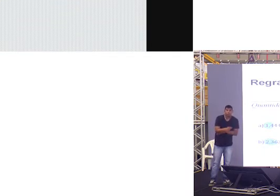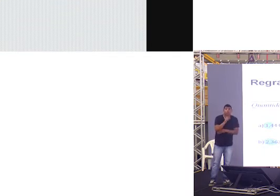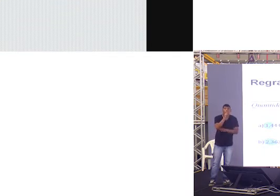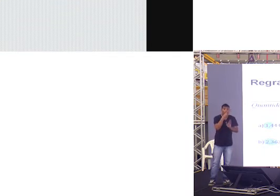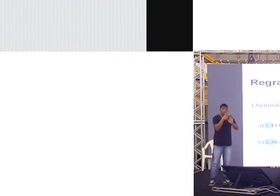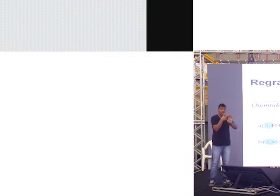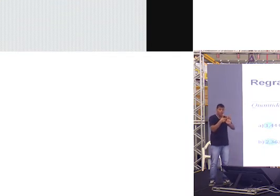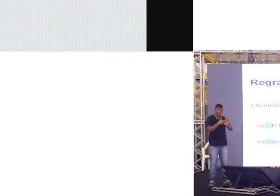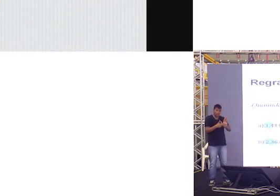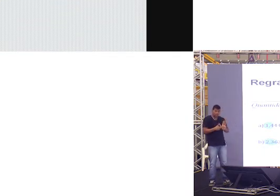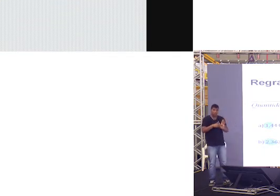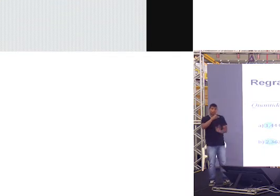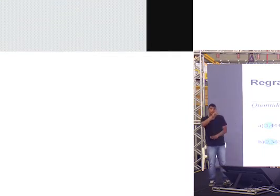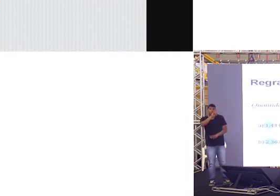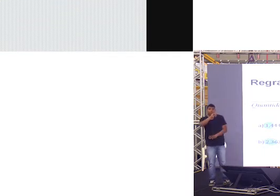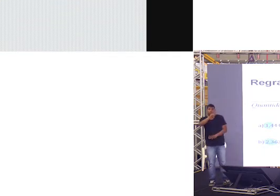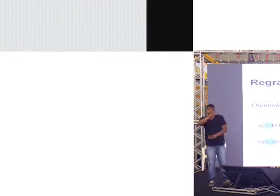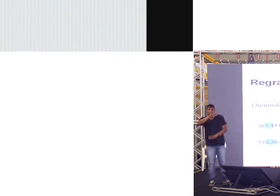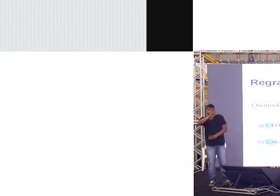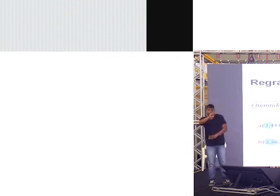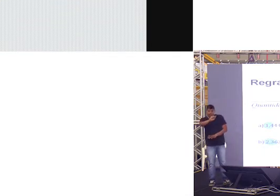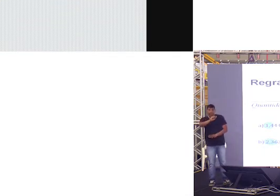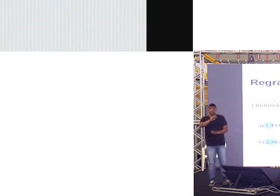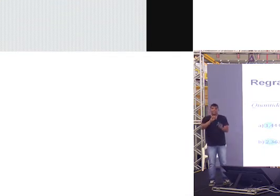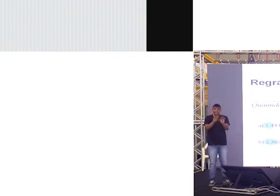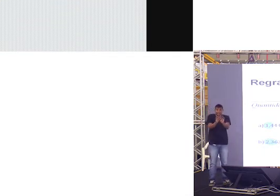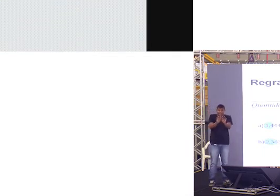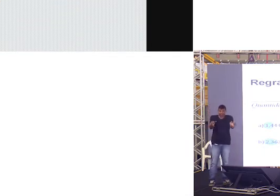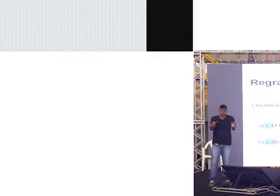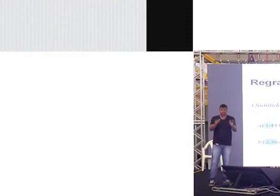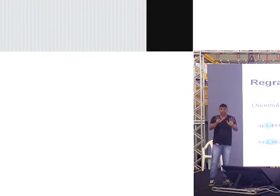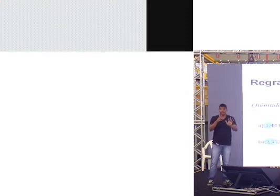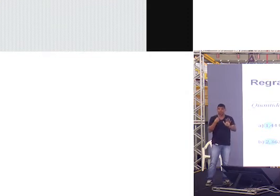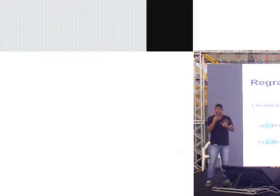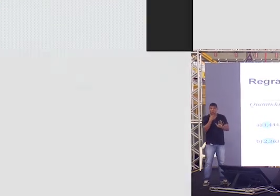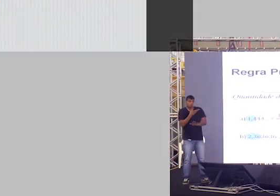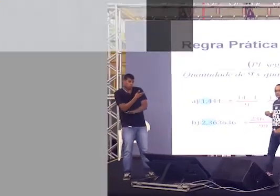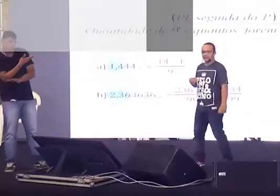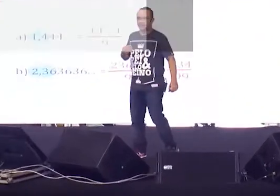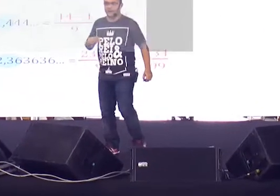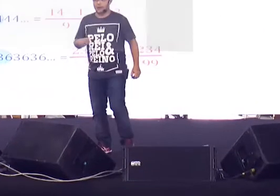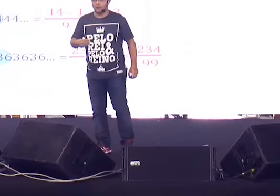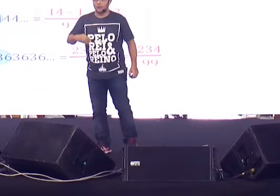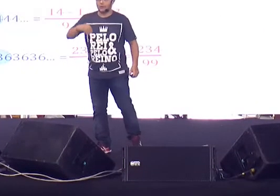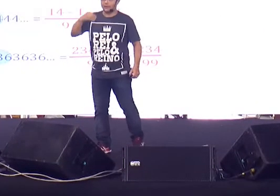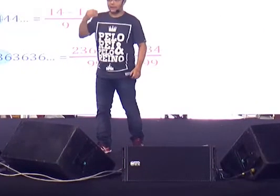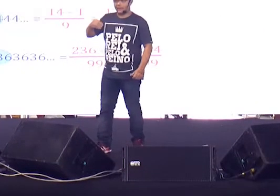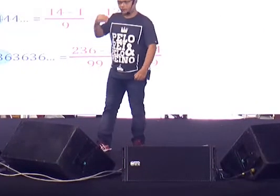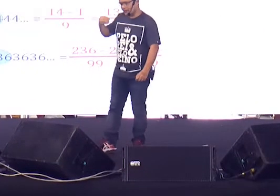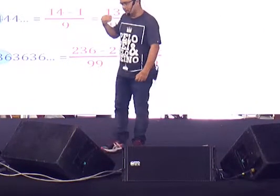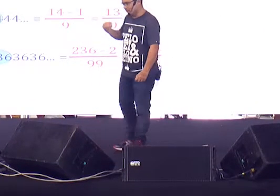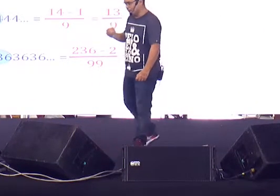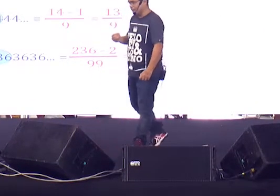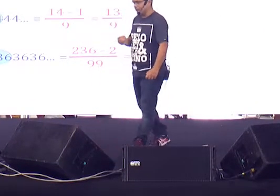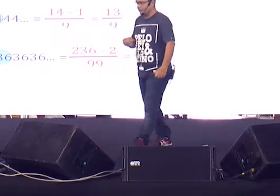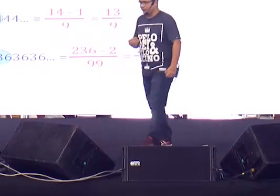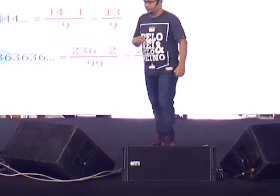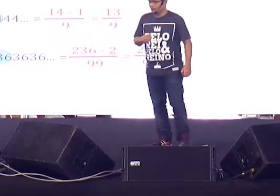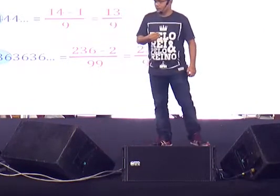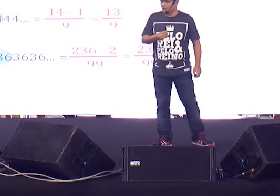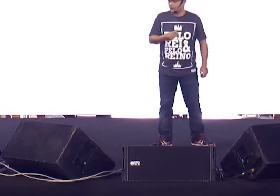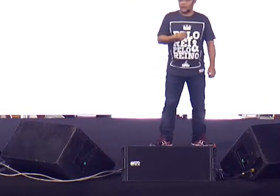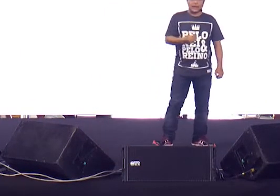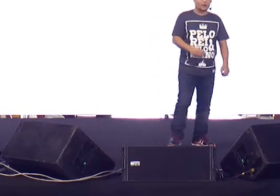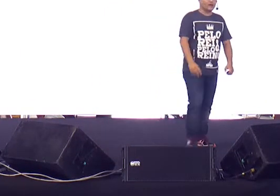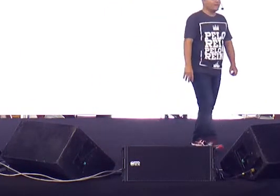simples? Isso é extremamente importante. Tá legal? Extremamente